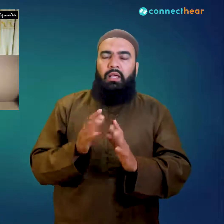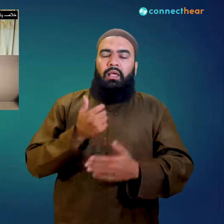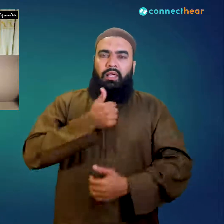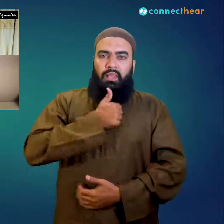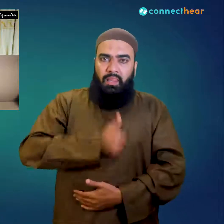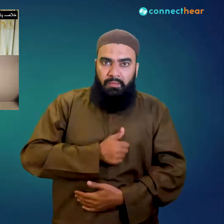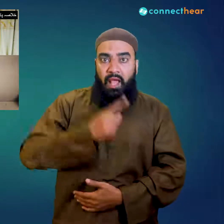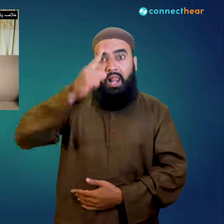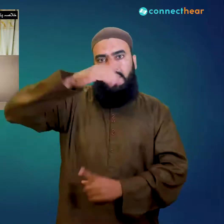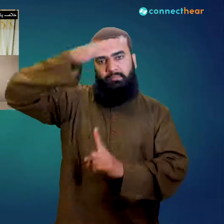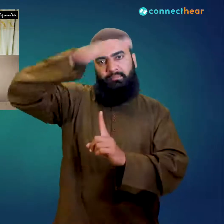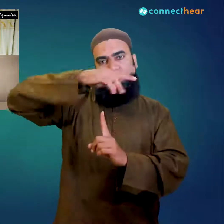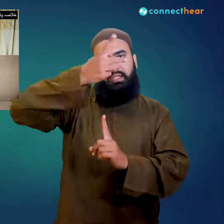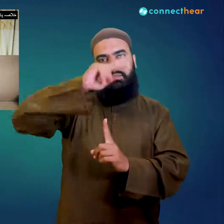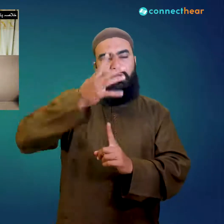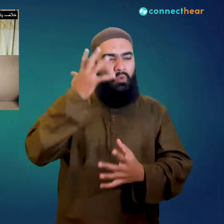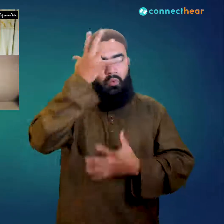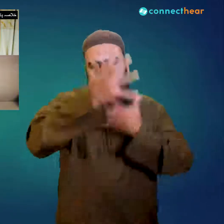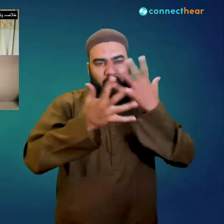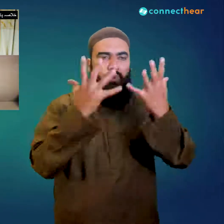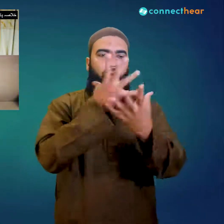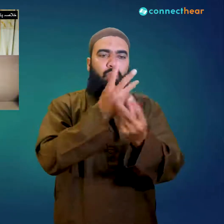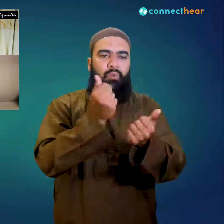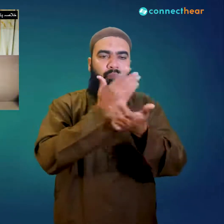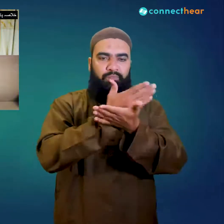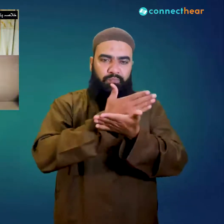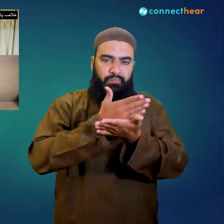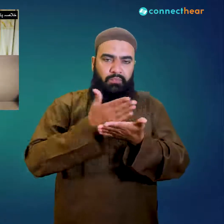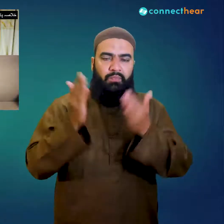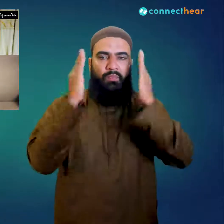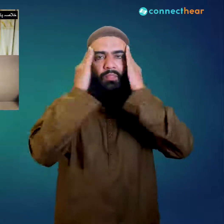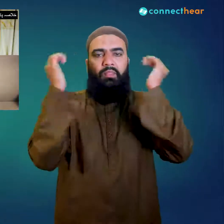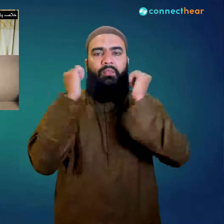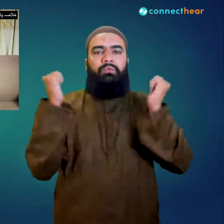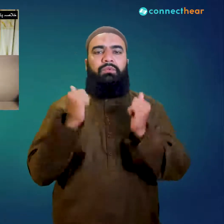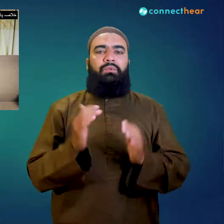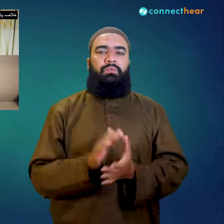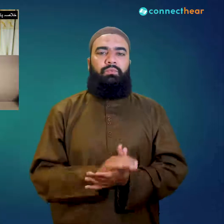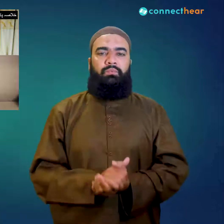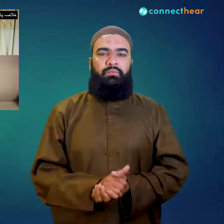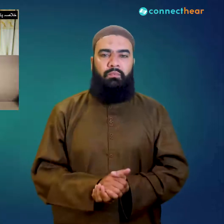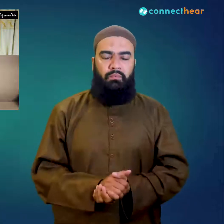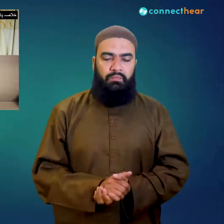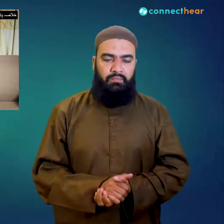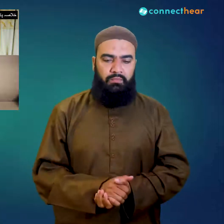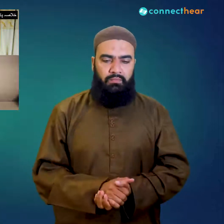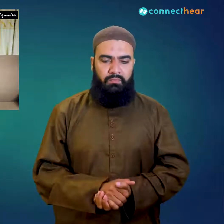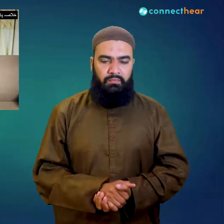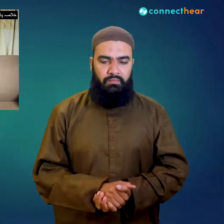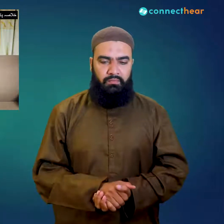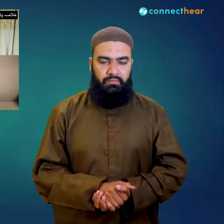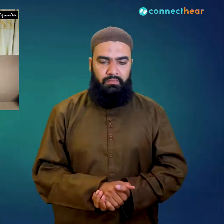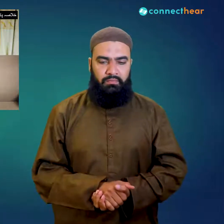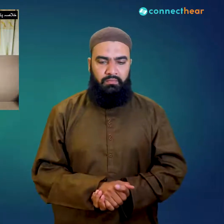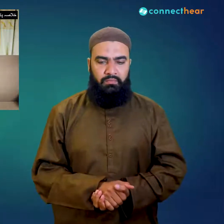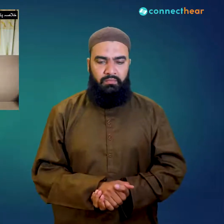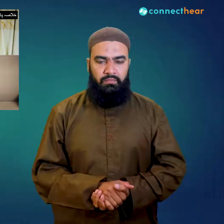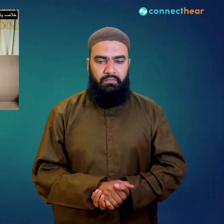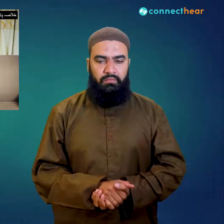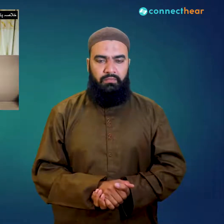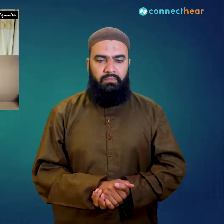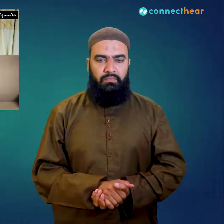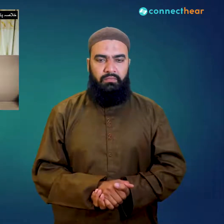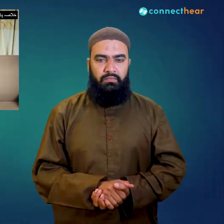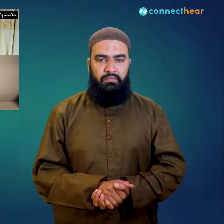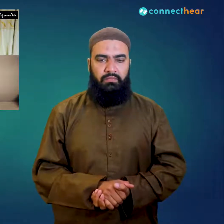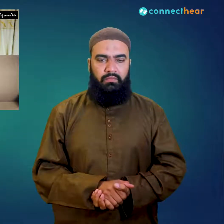تمہیں کوئی فضل پہنچانا چاہے تو دنیا کی کوئی طاقت اس فضل کو تم سے روک نہیں سکتی، وہ تم تک پہنچ کر رہے گا۔ تو